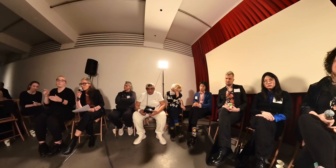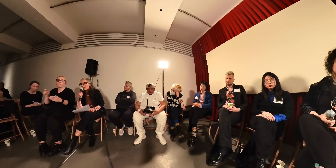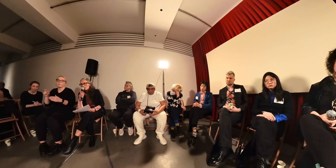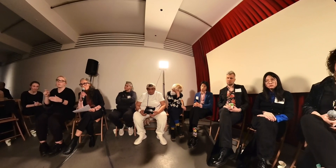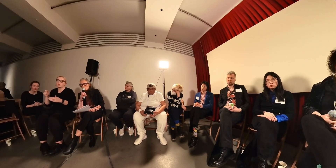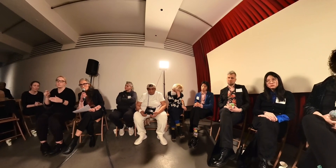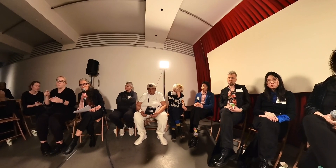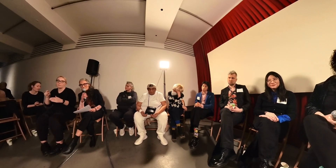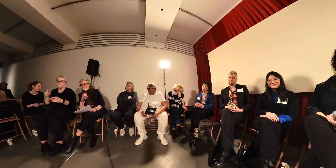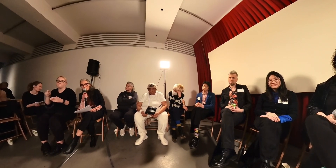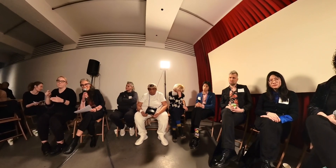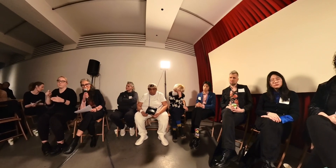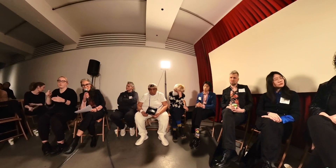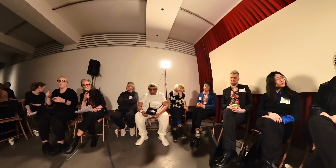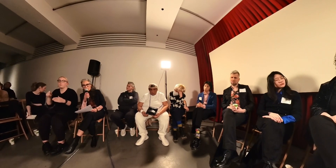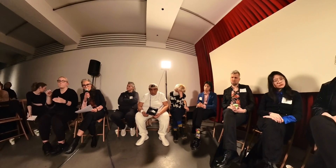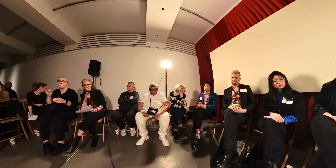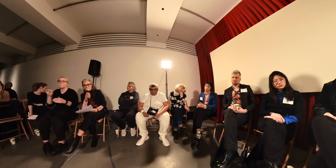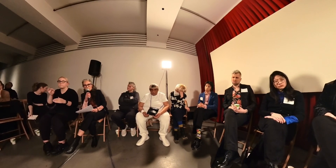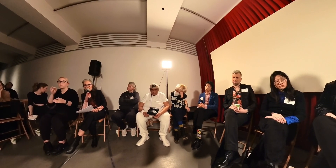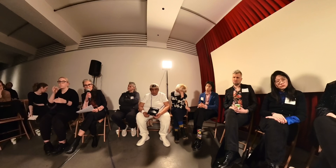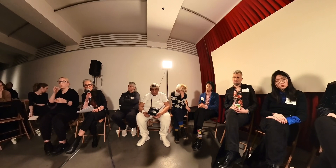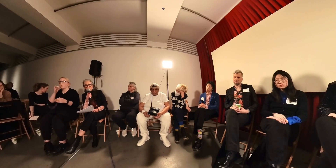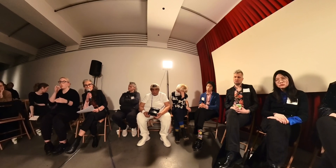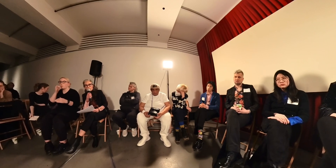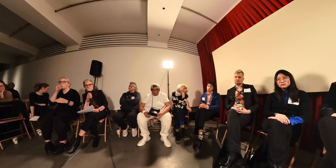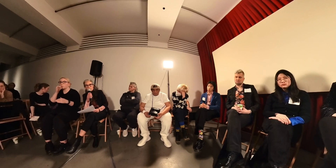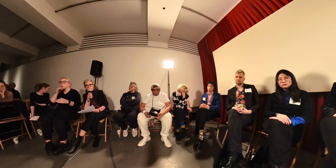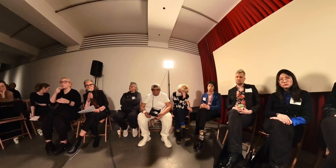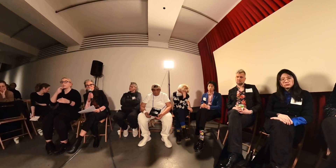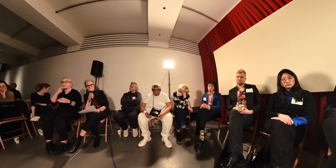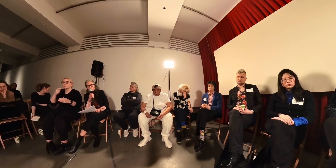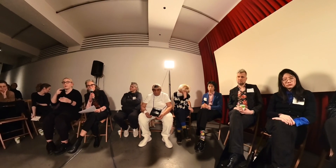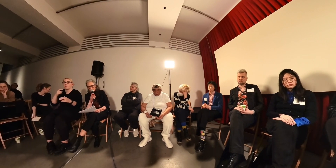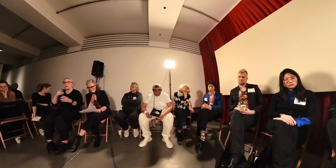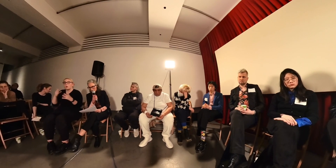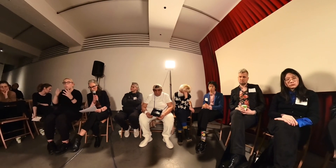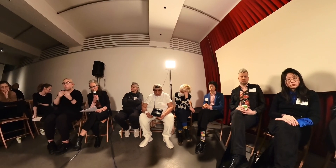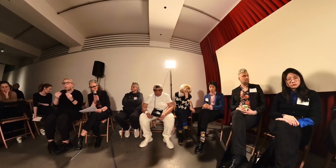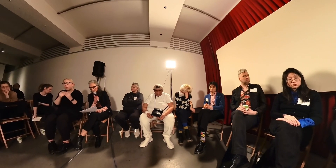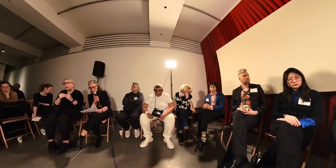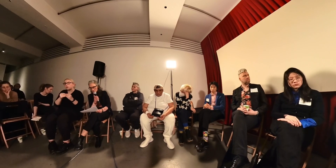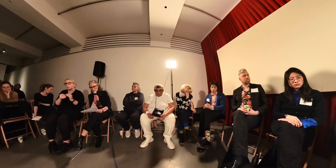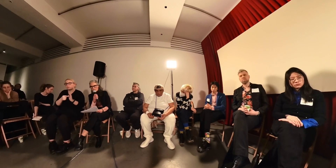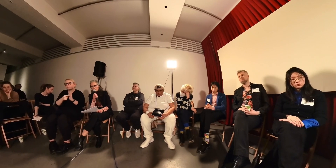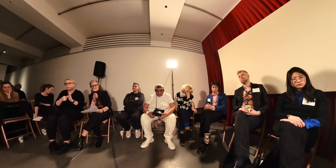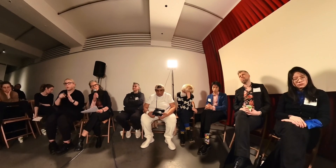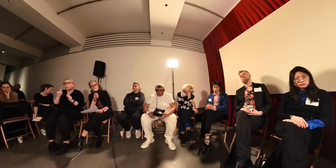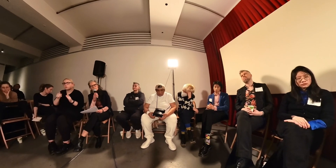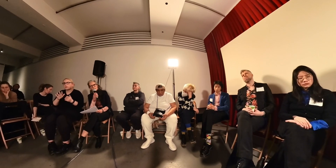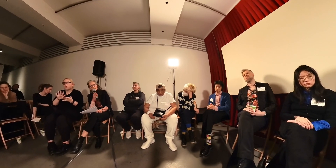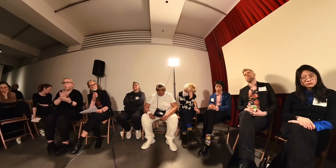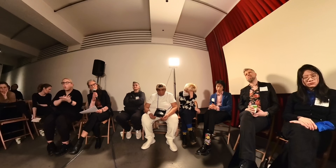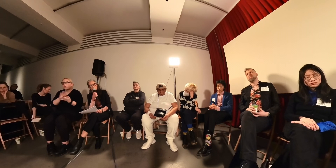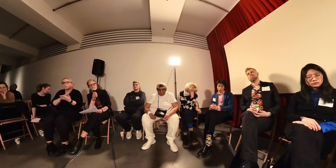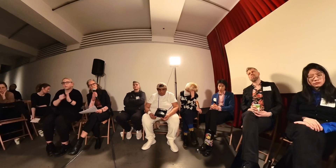pokud jí dále chtějí používat, tak a s nějakou kontextualizací, s nějakým komentářem. No a nějak